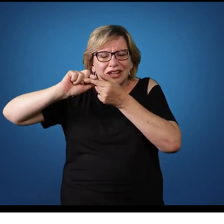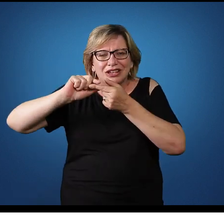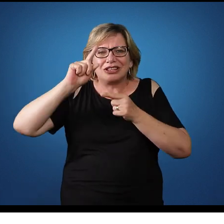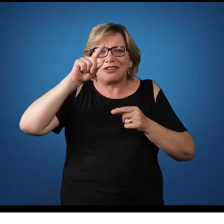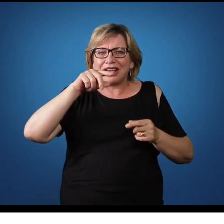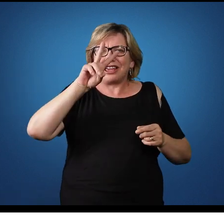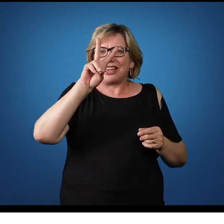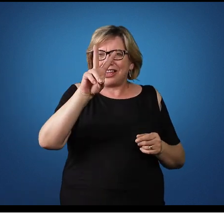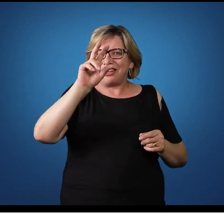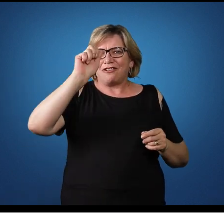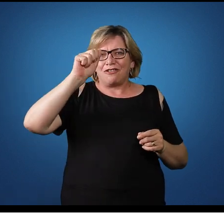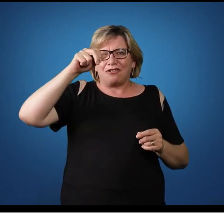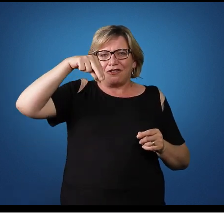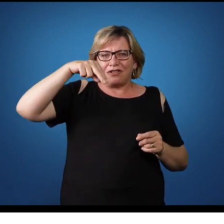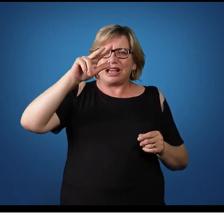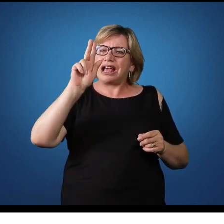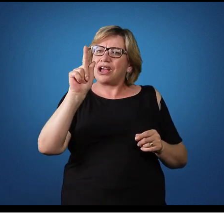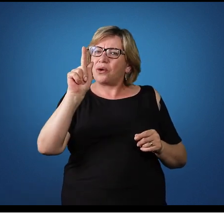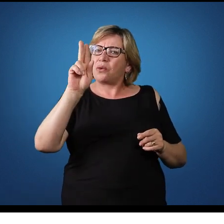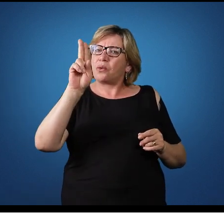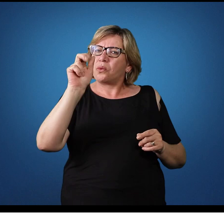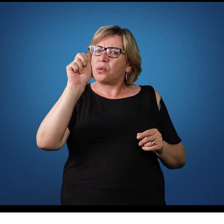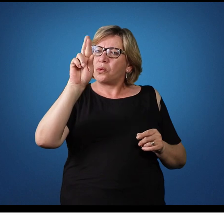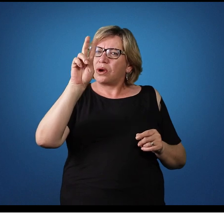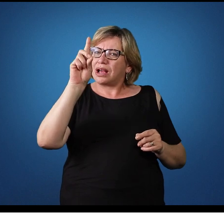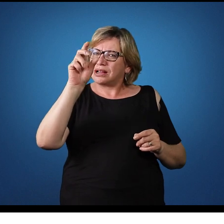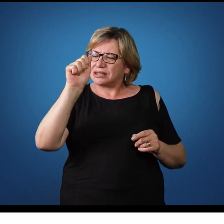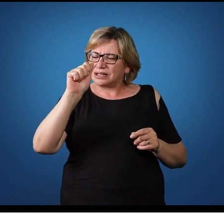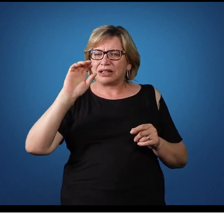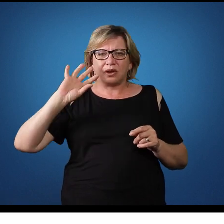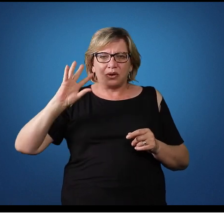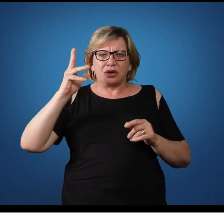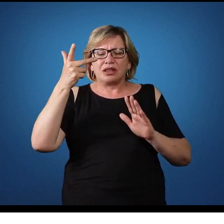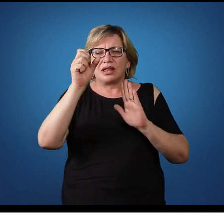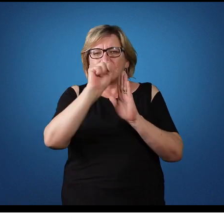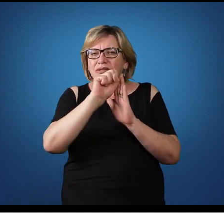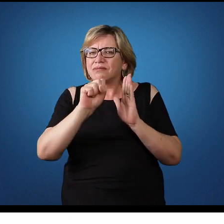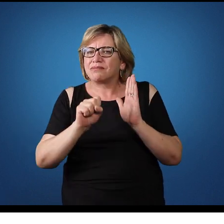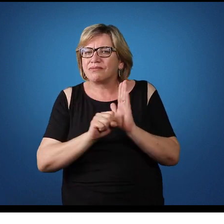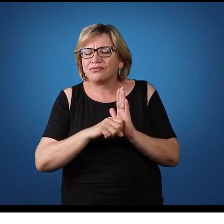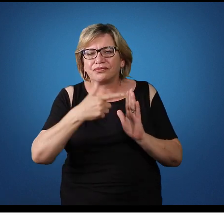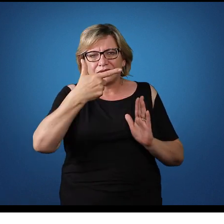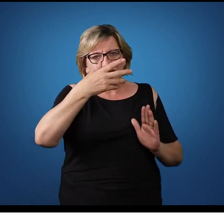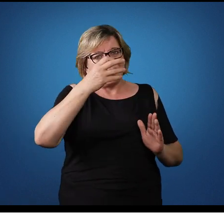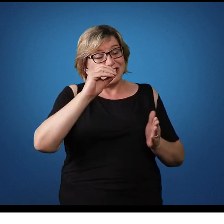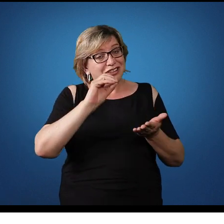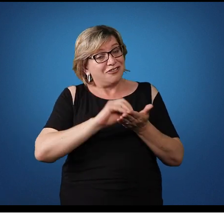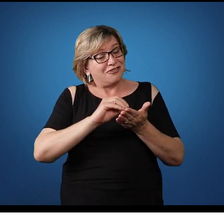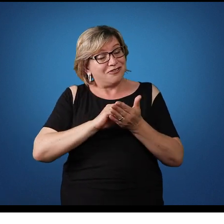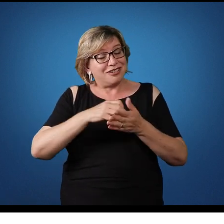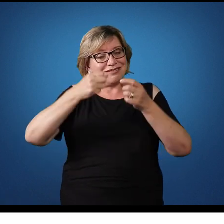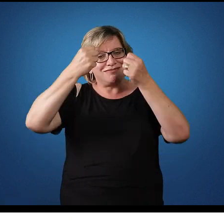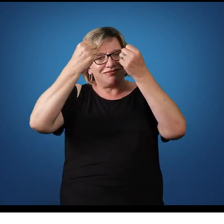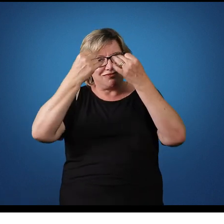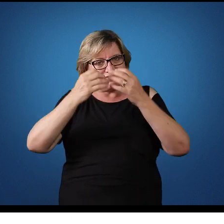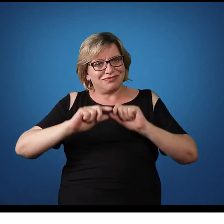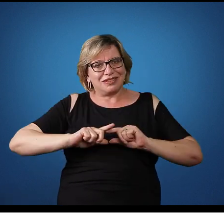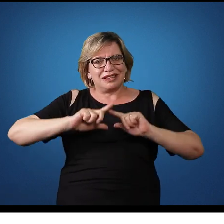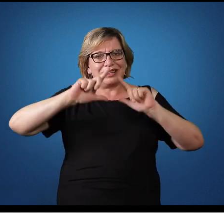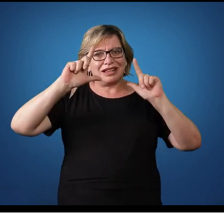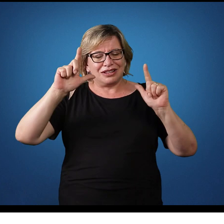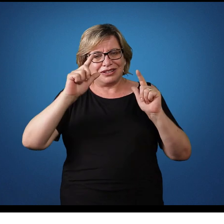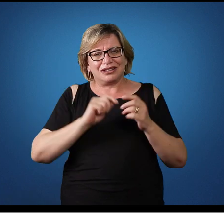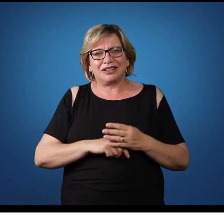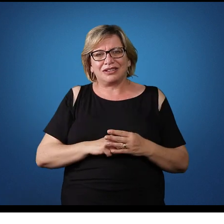que é um fenômeno típico do século XX, a insuficiência dessa definição fica ainda mais clara. Um outro e